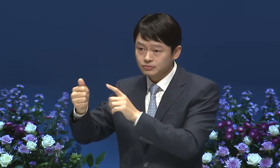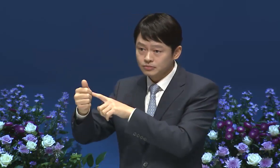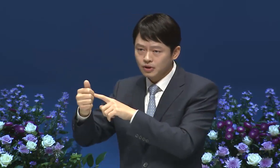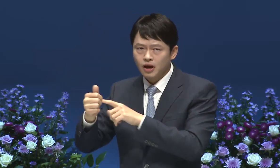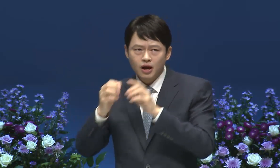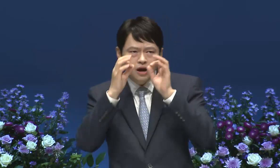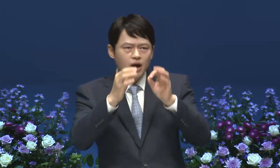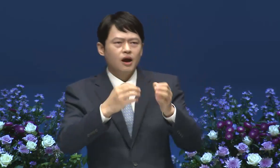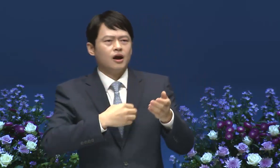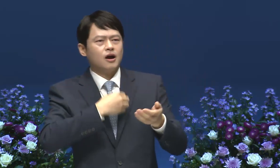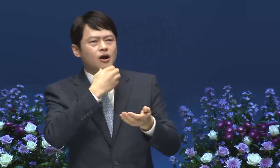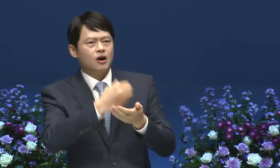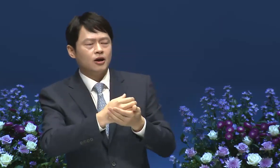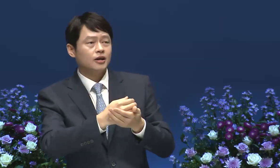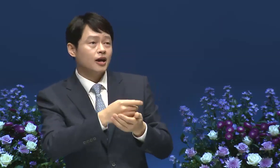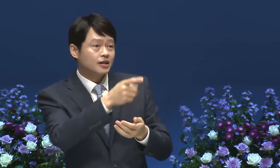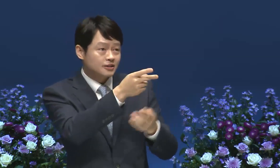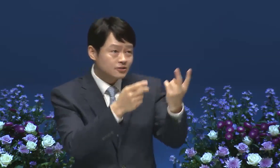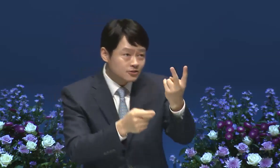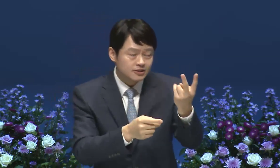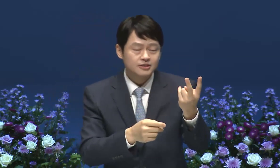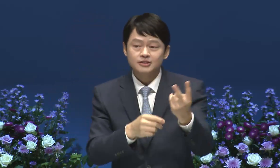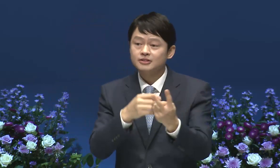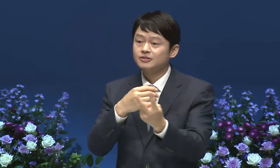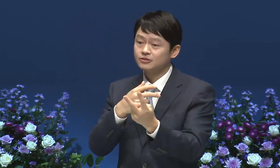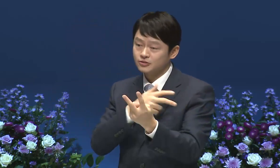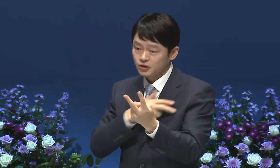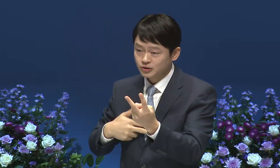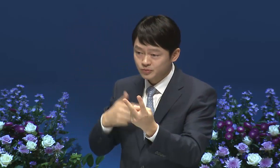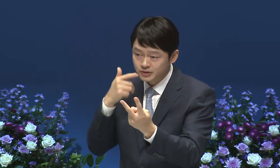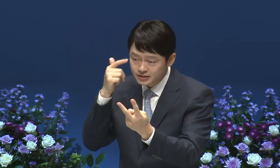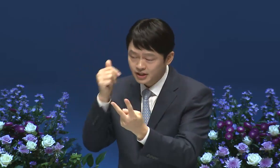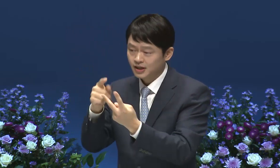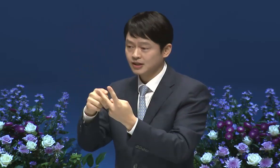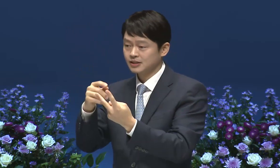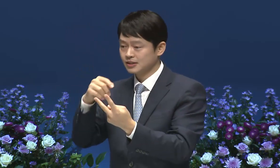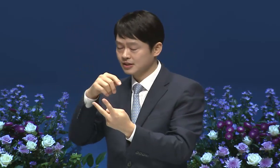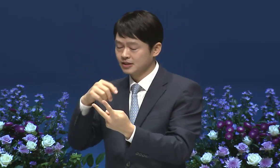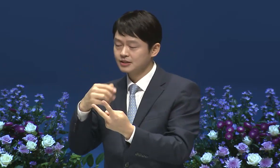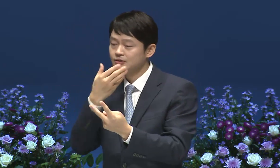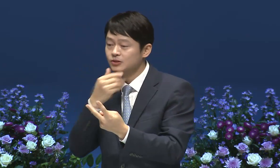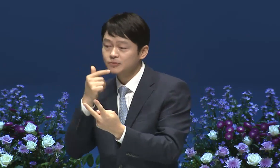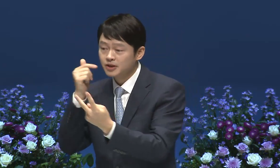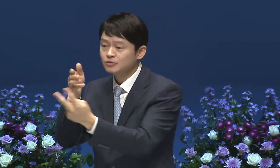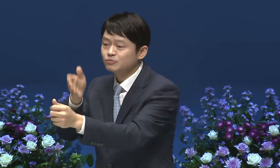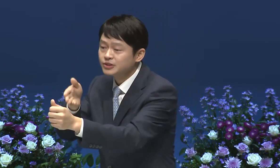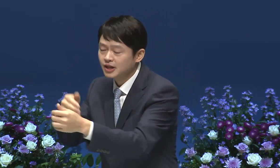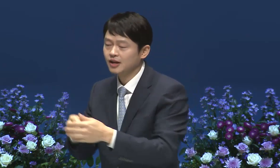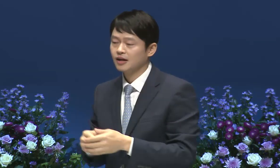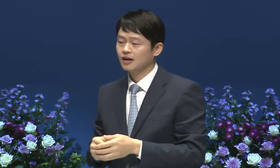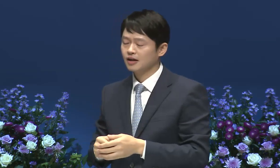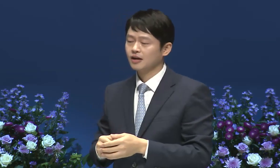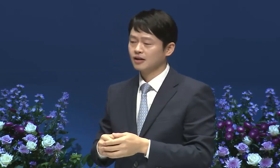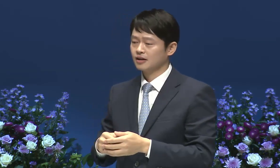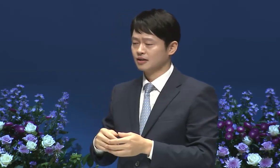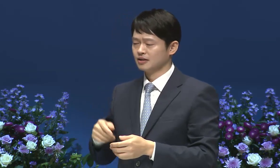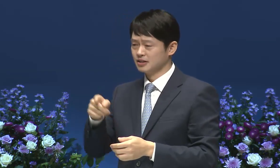페드로 장로님께서는 그 메시지를 처음 보시고 굉장히 큰 은혜를 받으셨습니다. 그러면서 저와